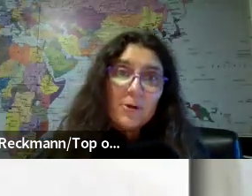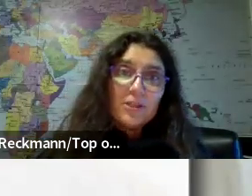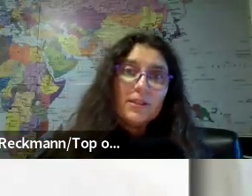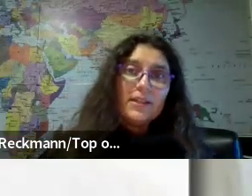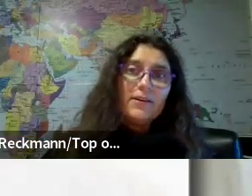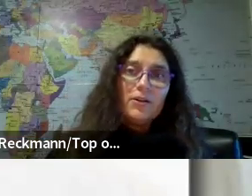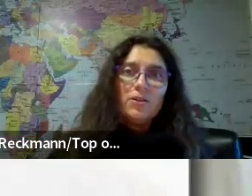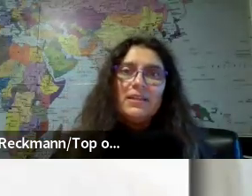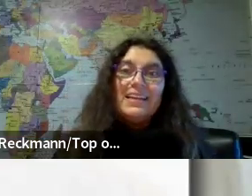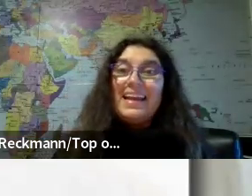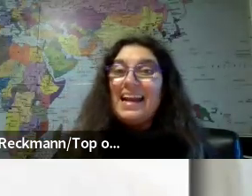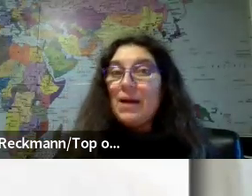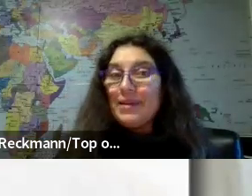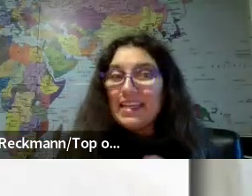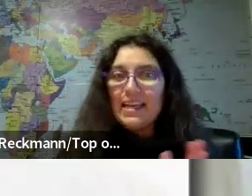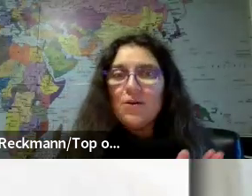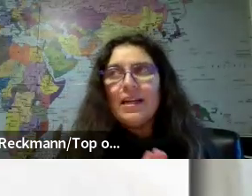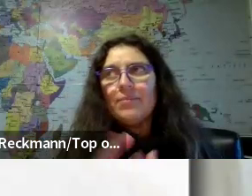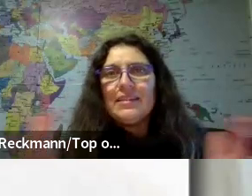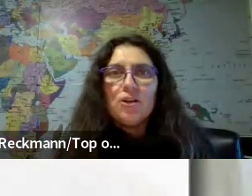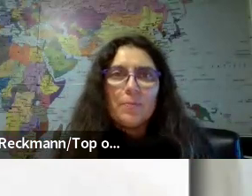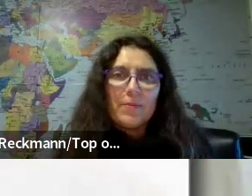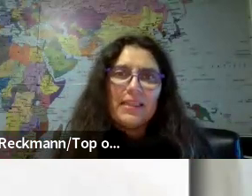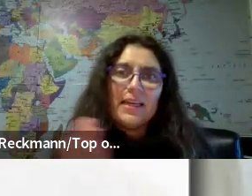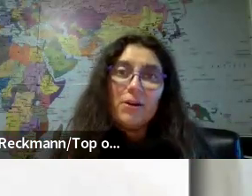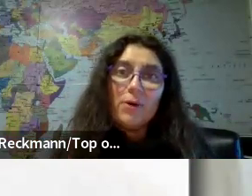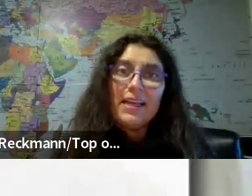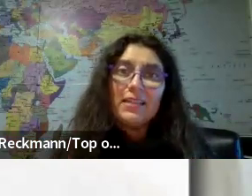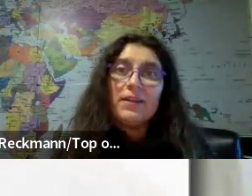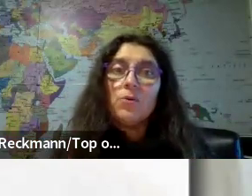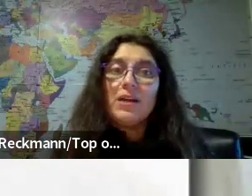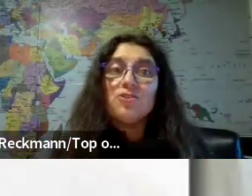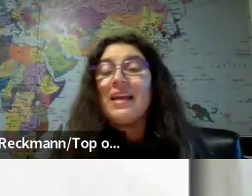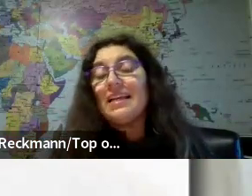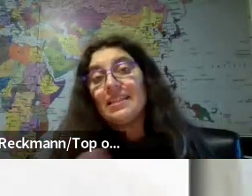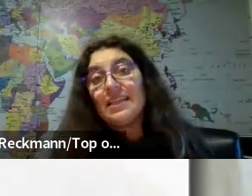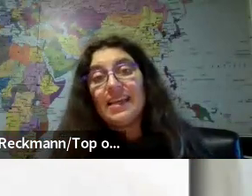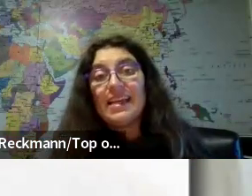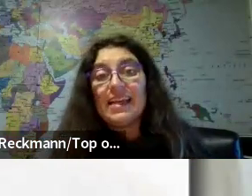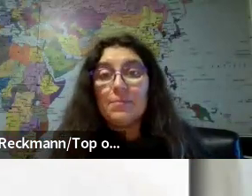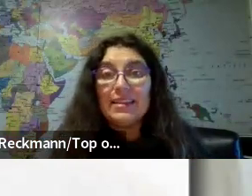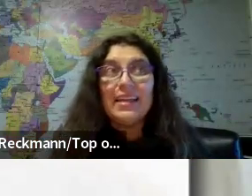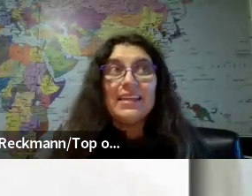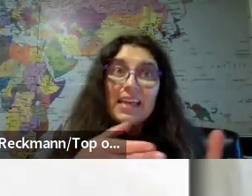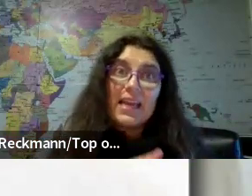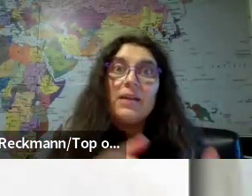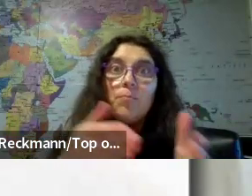análisis de puestos de trabajo? El APT es una herramienta que nos permite evaluar e identificar cuáles son las exigencias y las demandas que